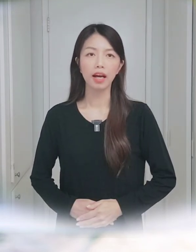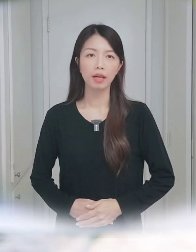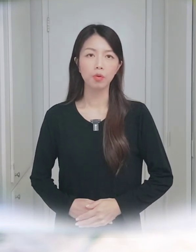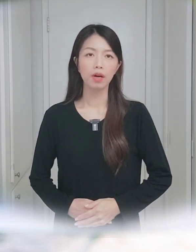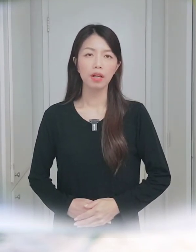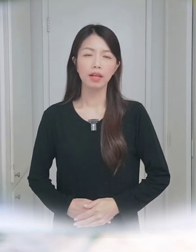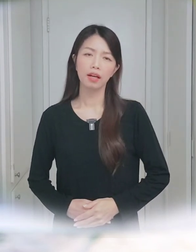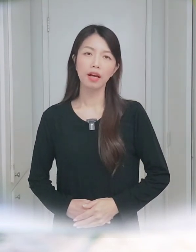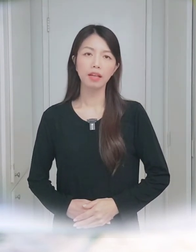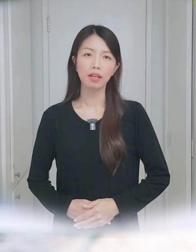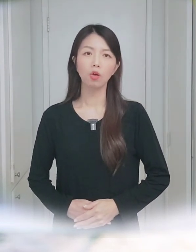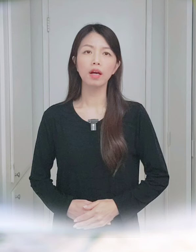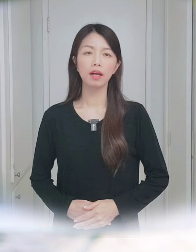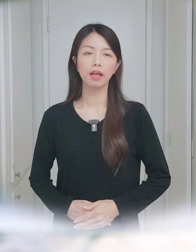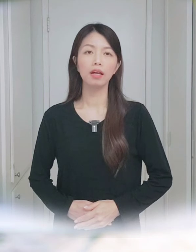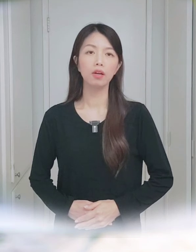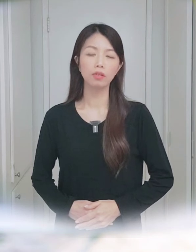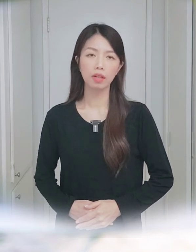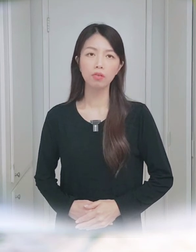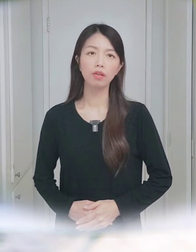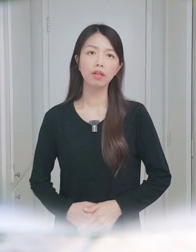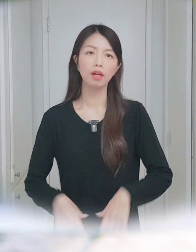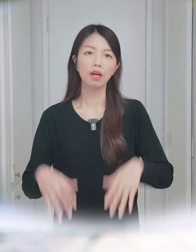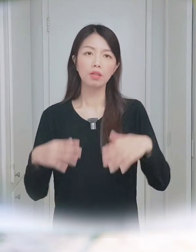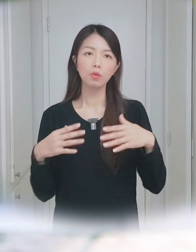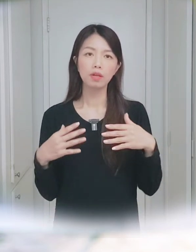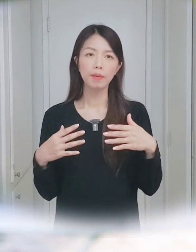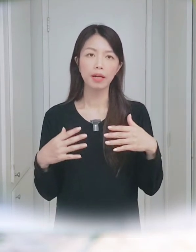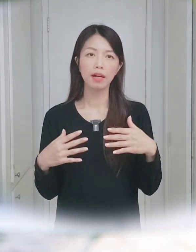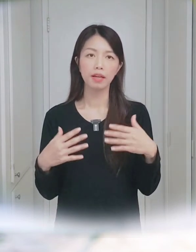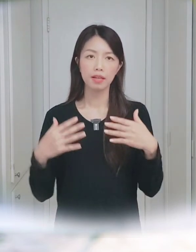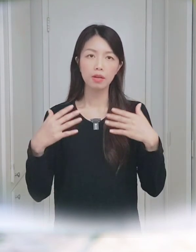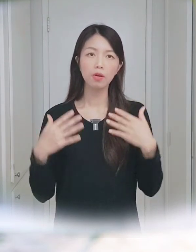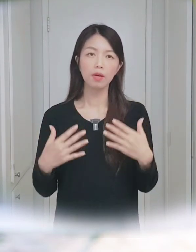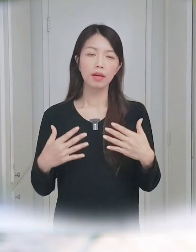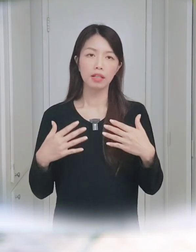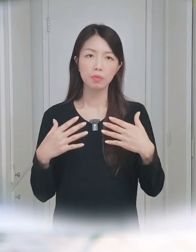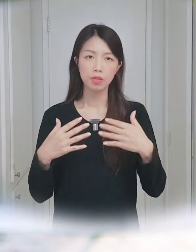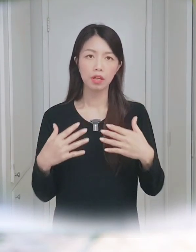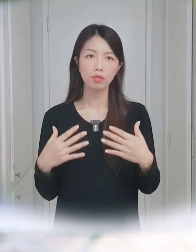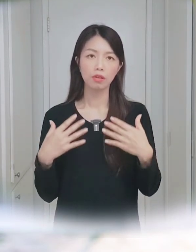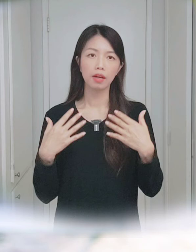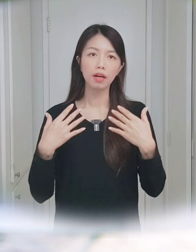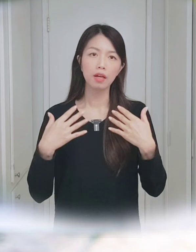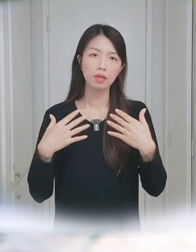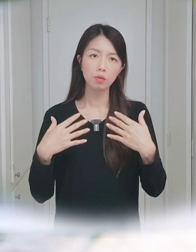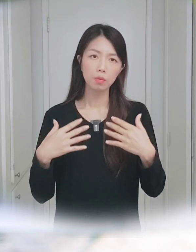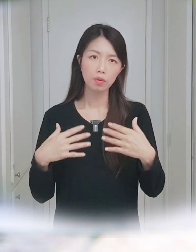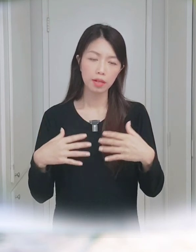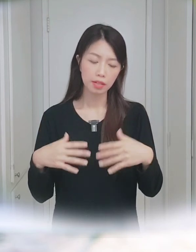자의 강함과 약하다, 연약하다 이런 뜻의 수어는 손등이 밖을 향하게 해서 가슴 위치 이렇게